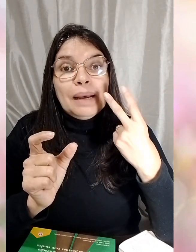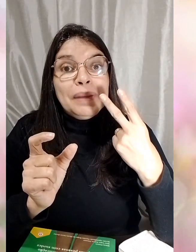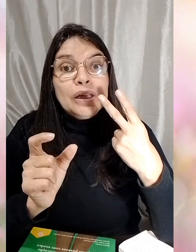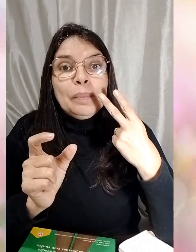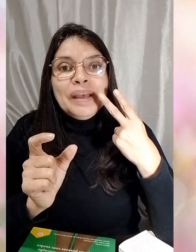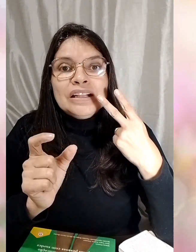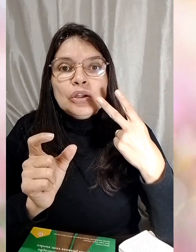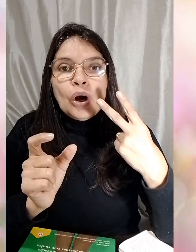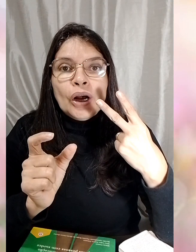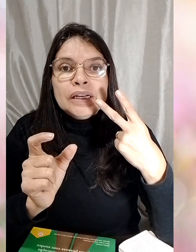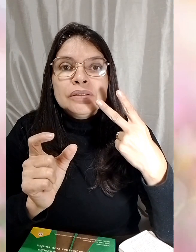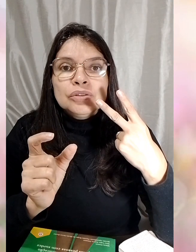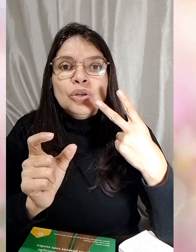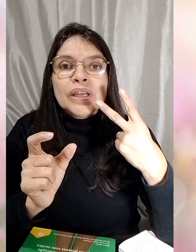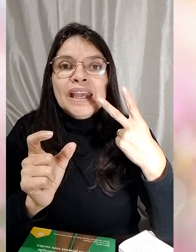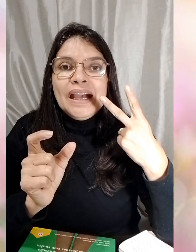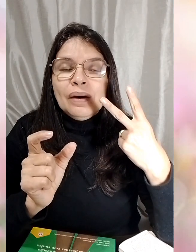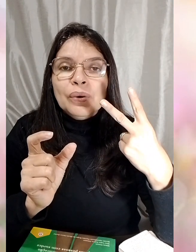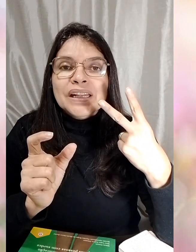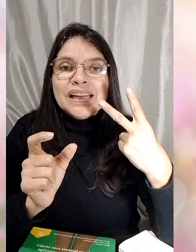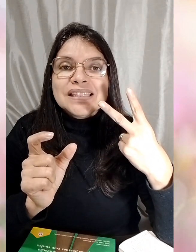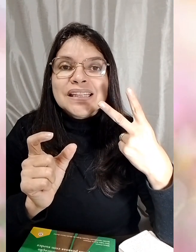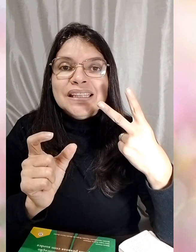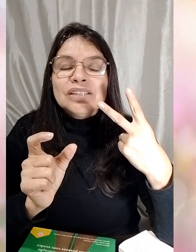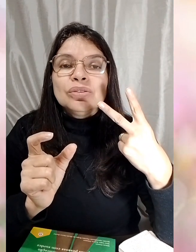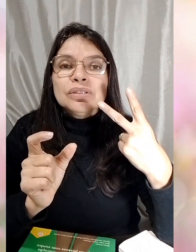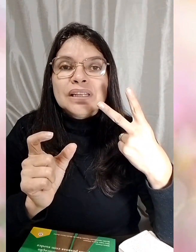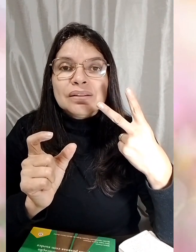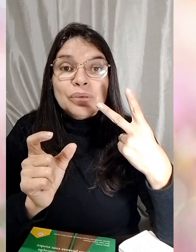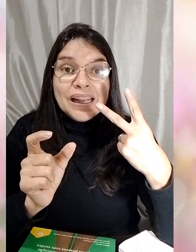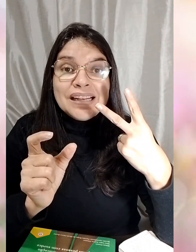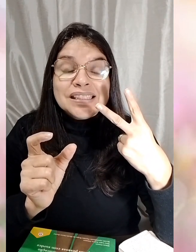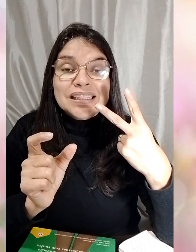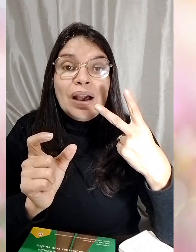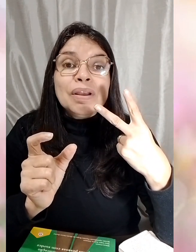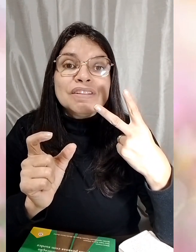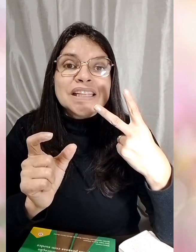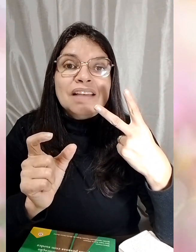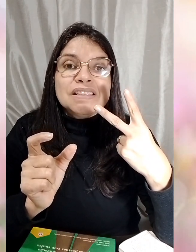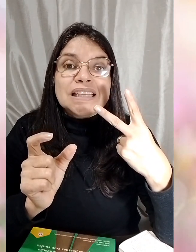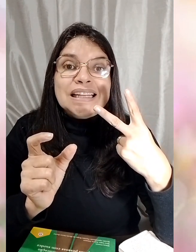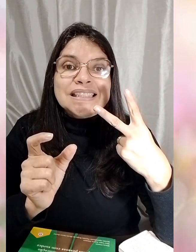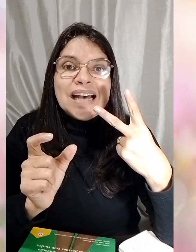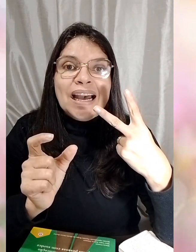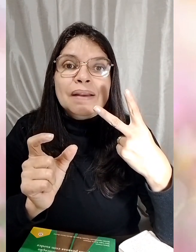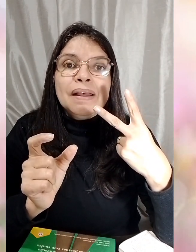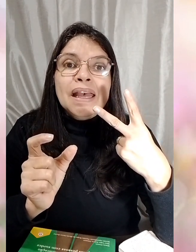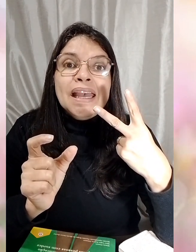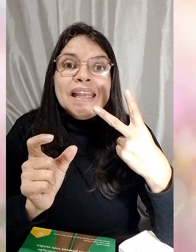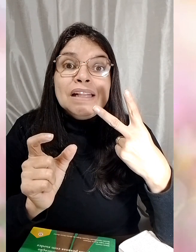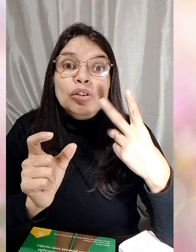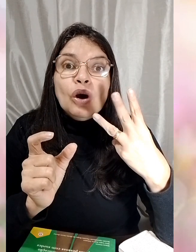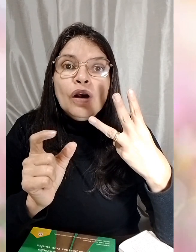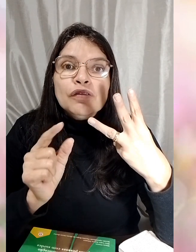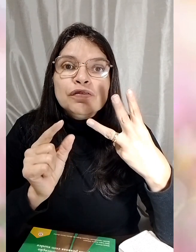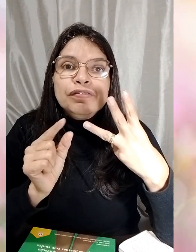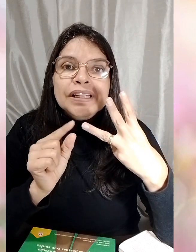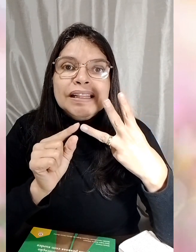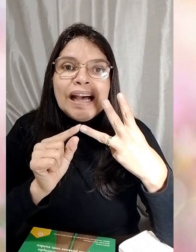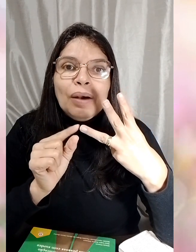em tamanho menor do que o que está escrito, do que aquele sinal que você deve sinalizar, e